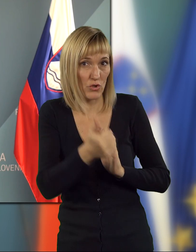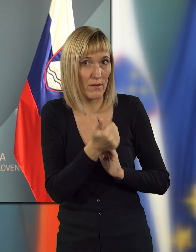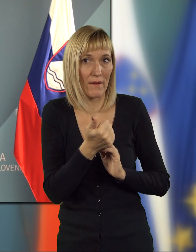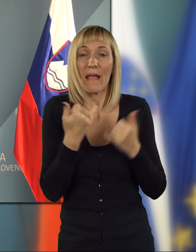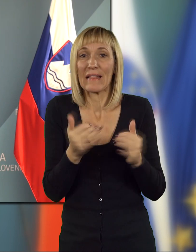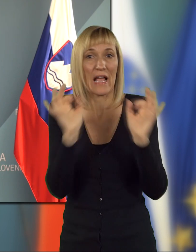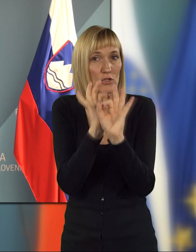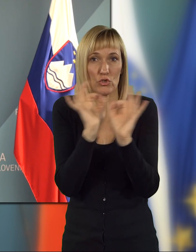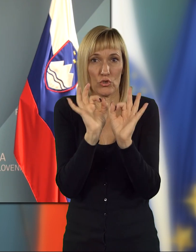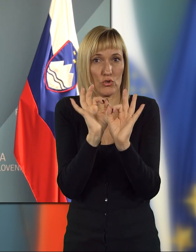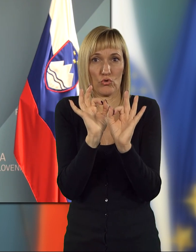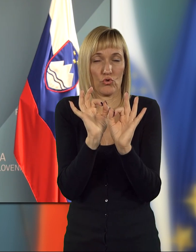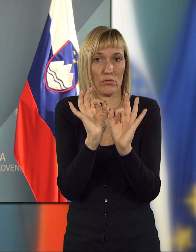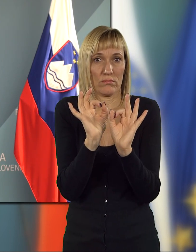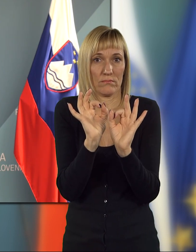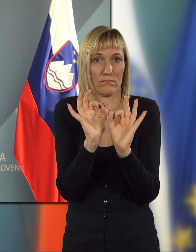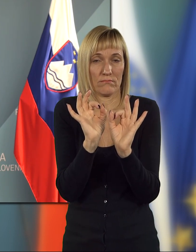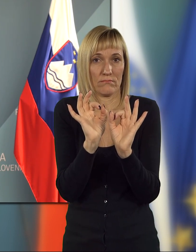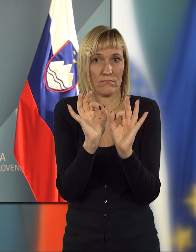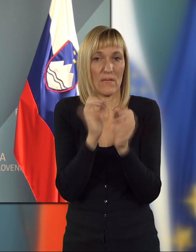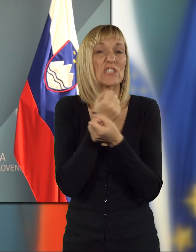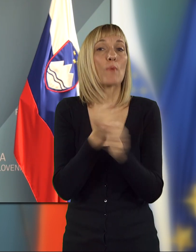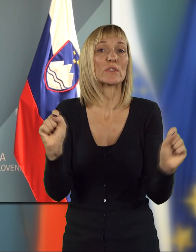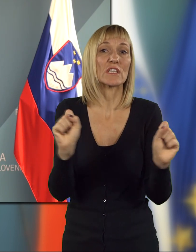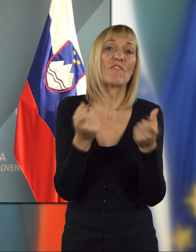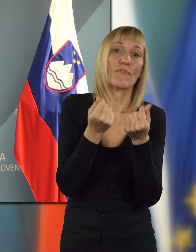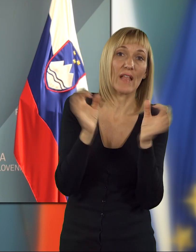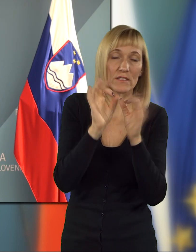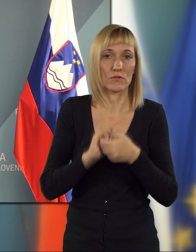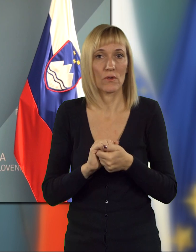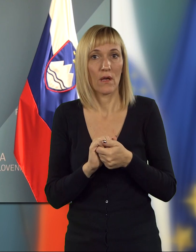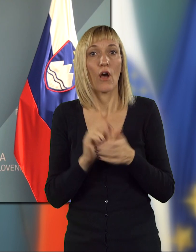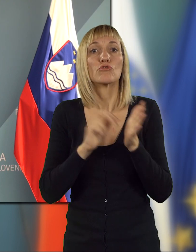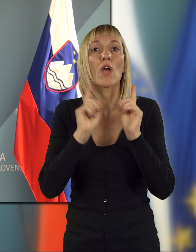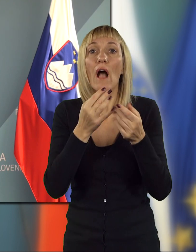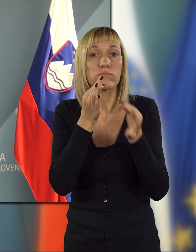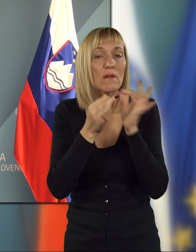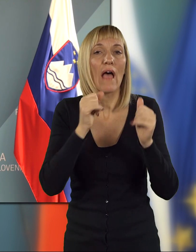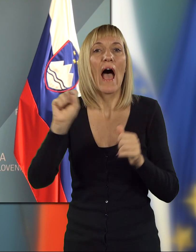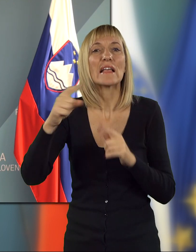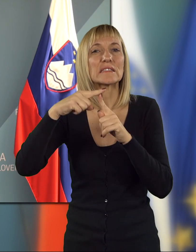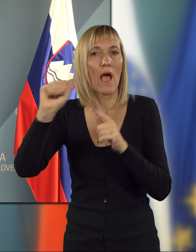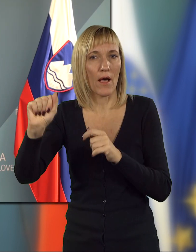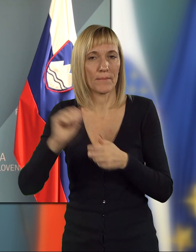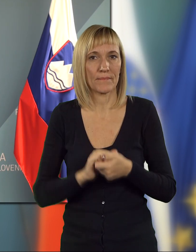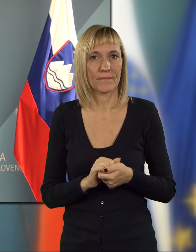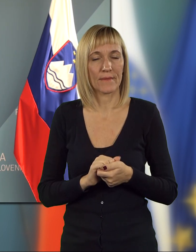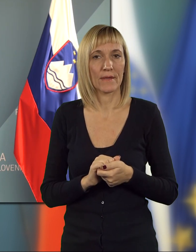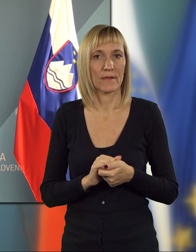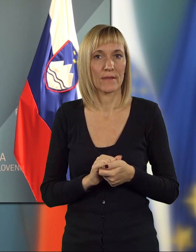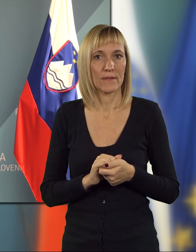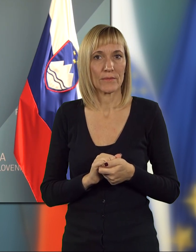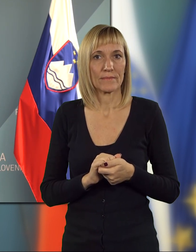ni bilo torej sprostitve varčevalnih ukrepov? Danes ni bilo sprostitve. Hvala, če ni več vprašanj. Pardon,